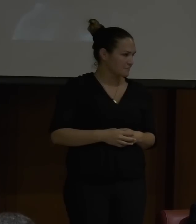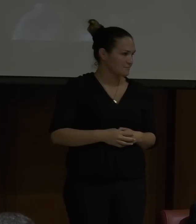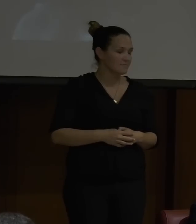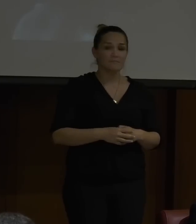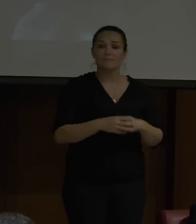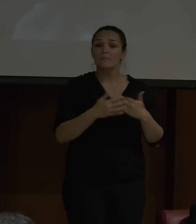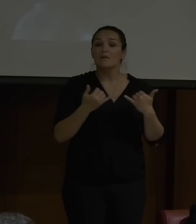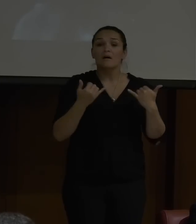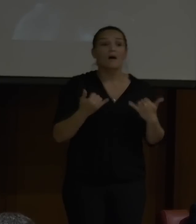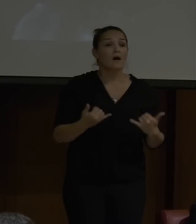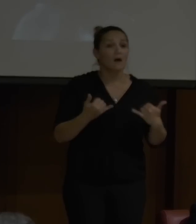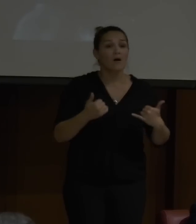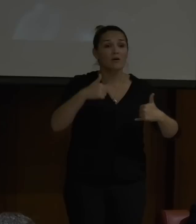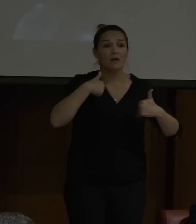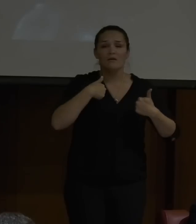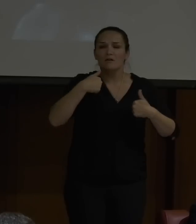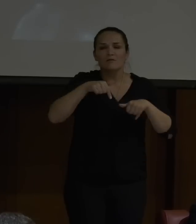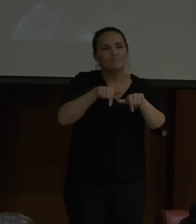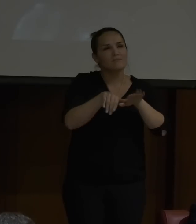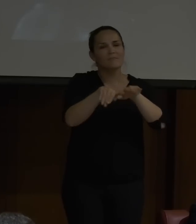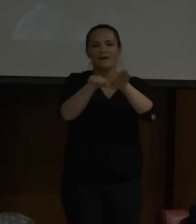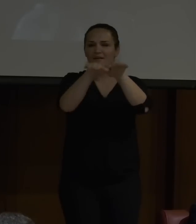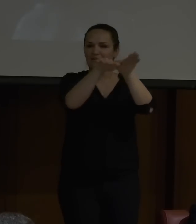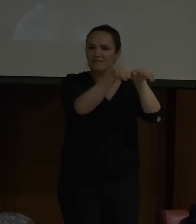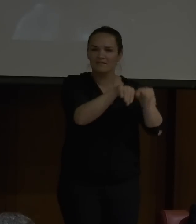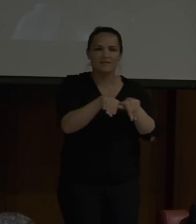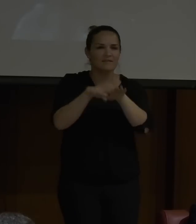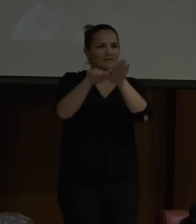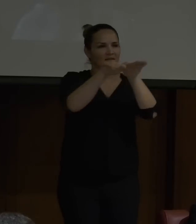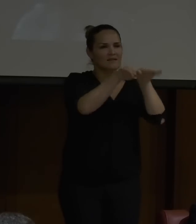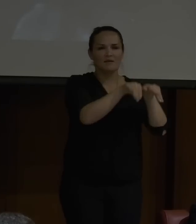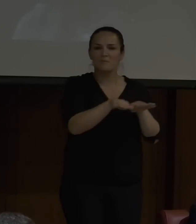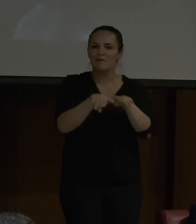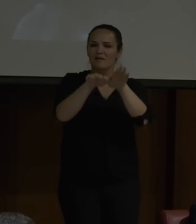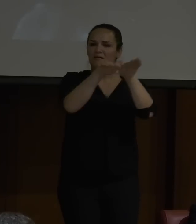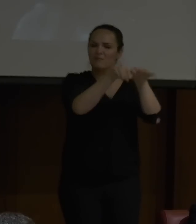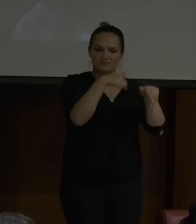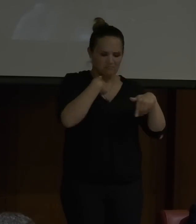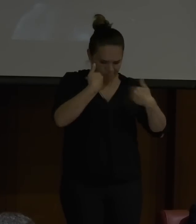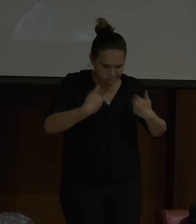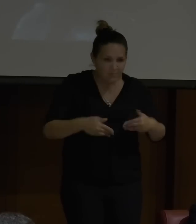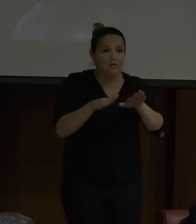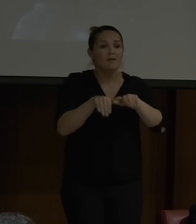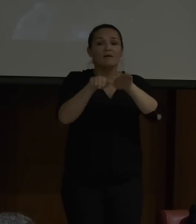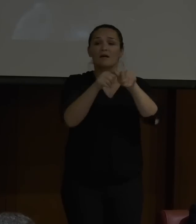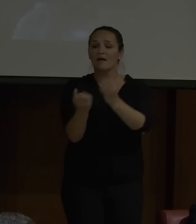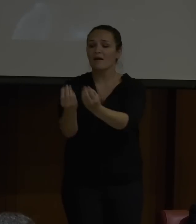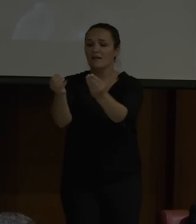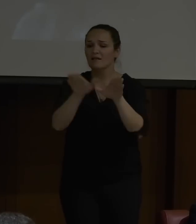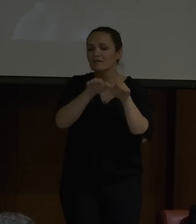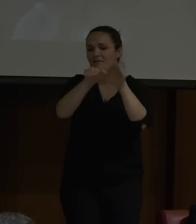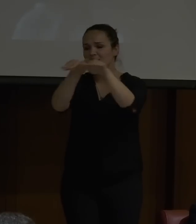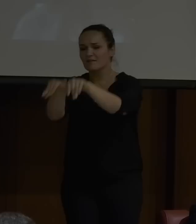Tengo época de ser la mariposa. Tengo época de ser la mariposa que visito los jardines y